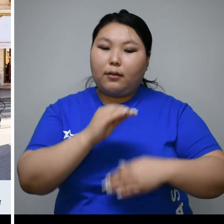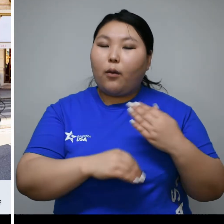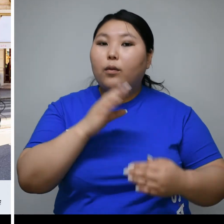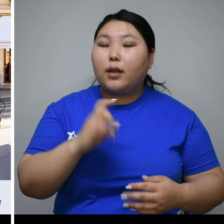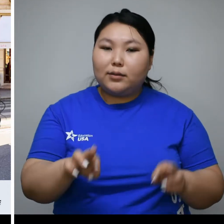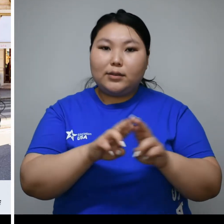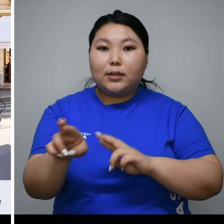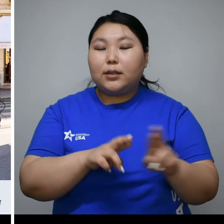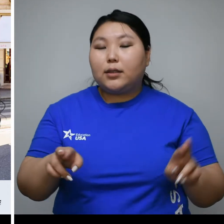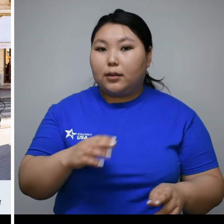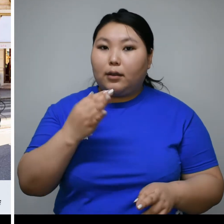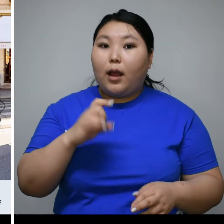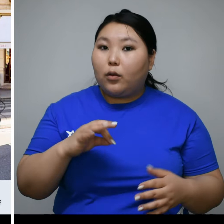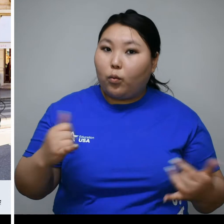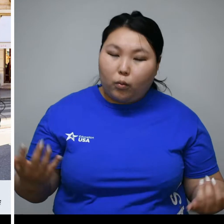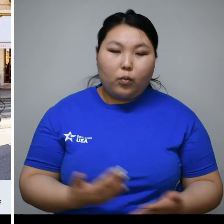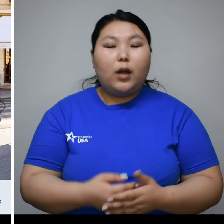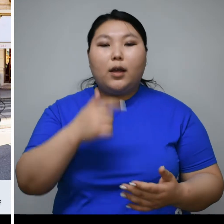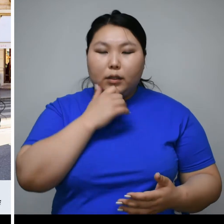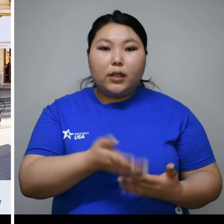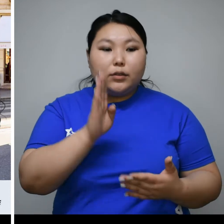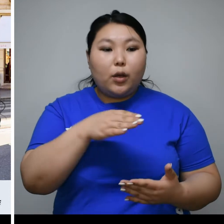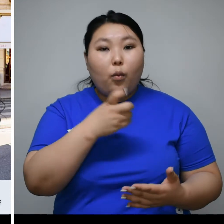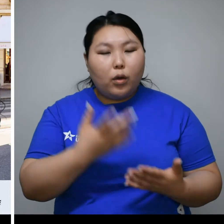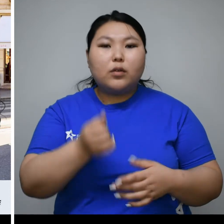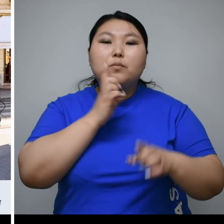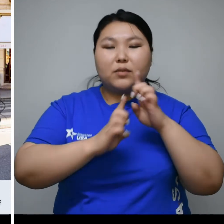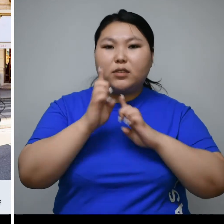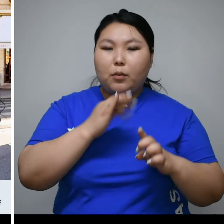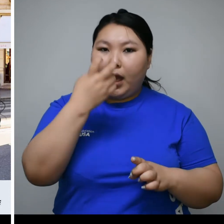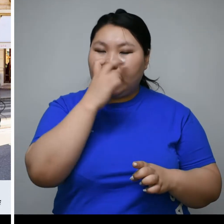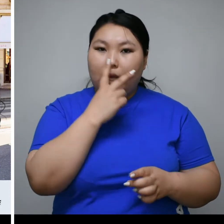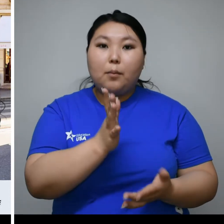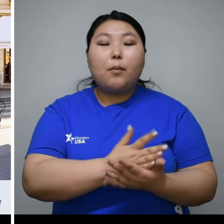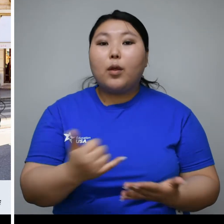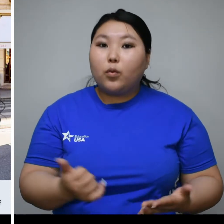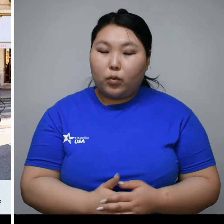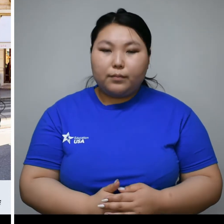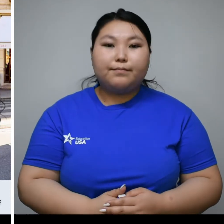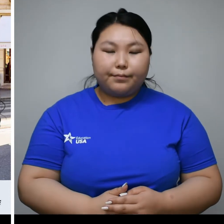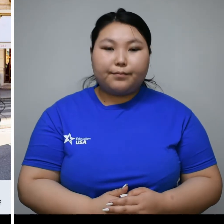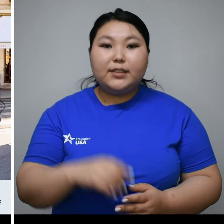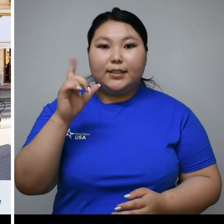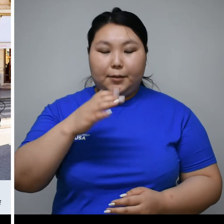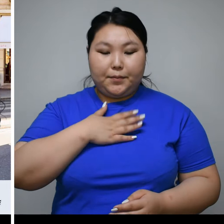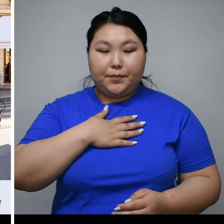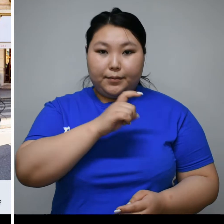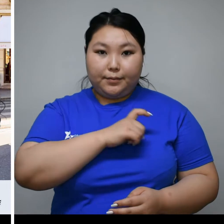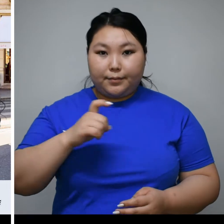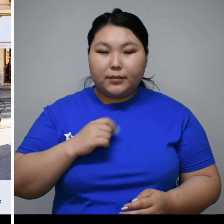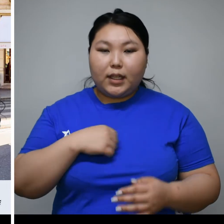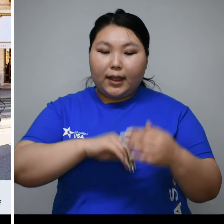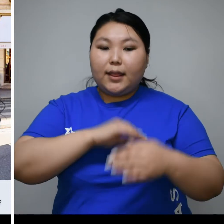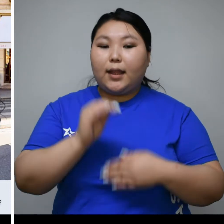тал, ялгаатай тал ч юм уу? Эсвэл тиймэрхүү эсвэл бэрхшээлтэй зүйл анзаарчихсан уу? За миний хувьд